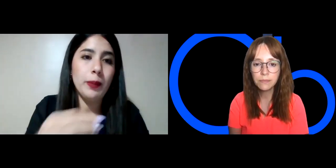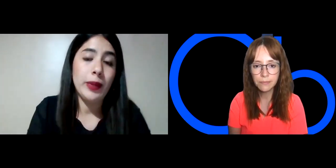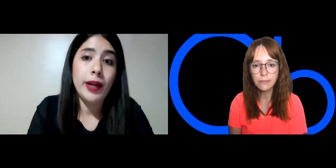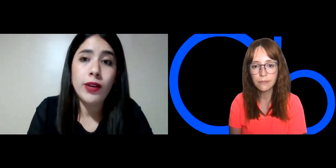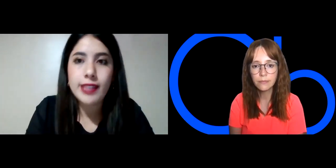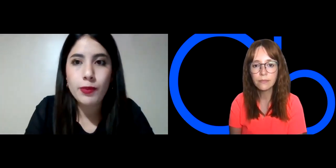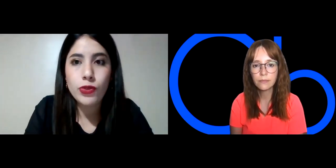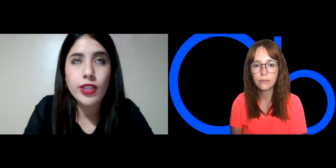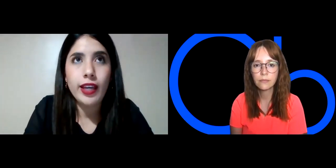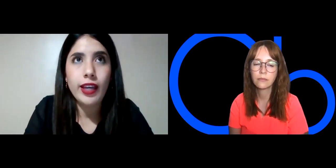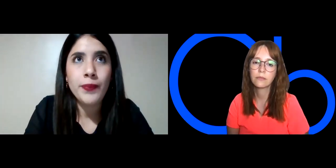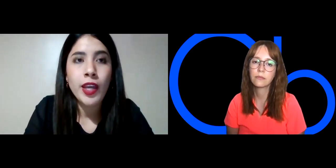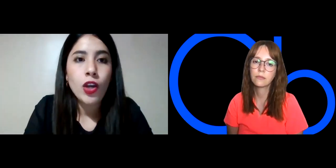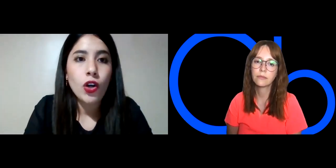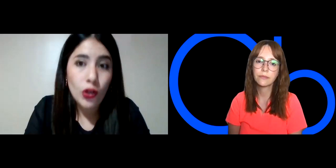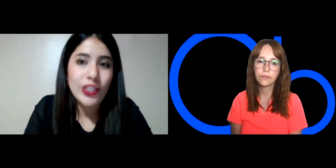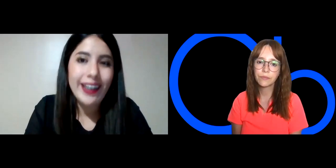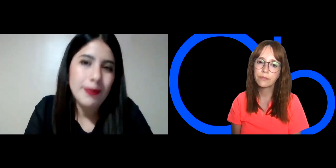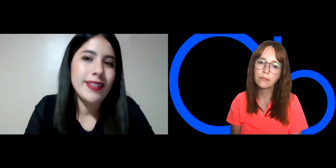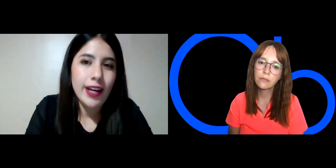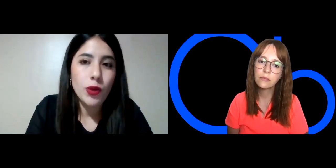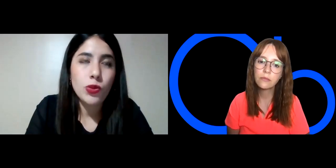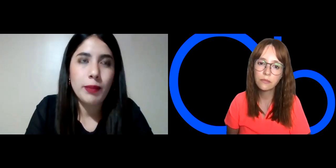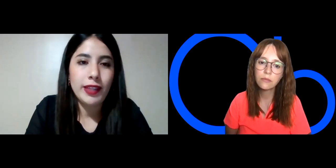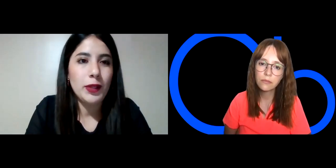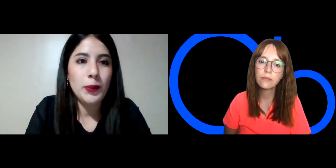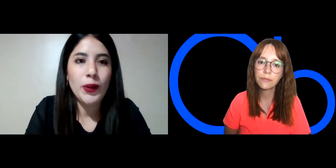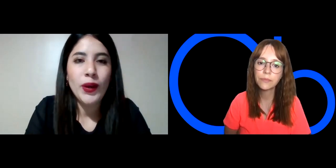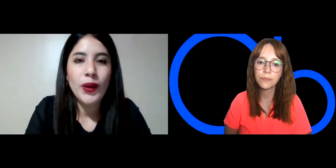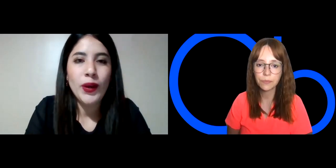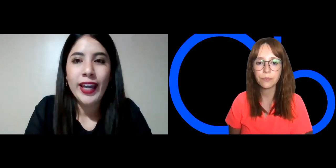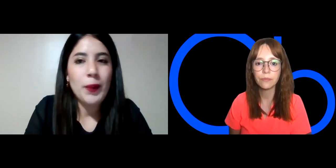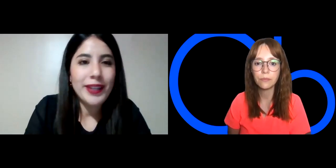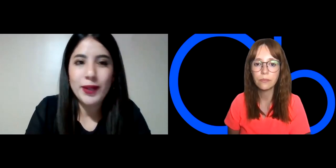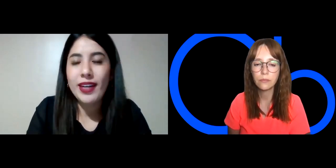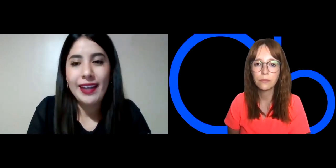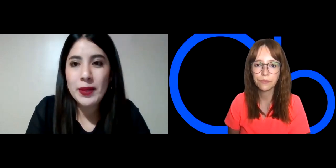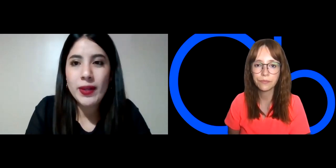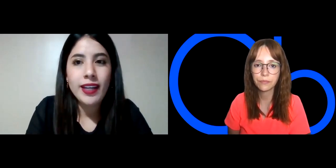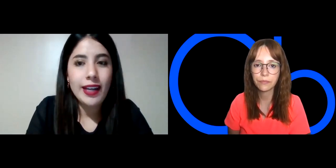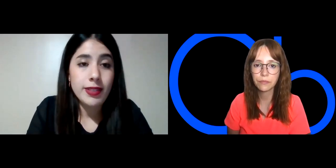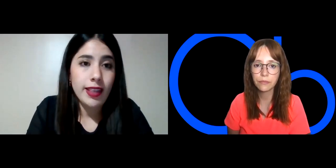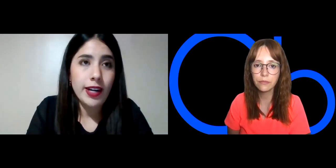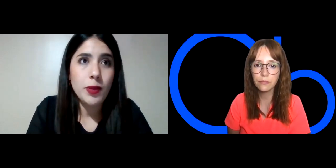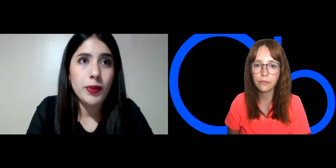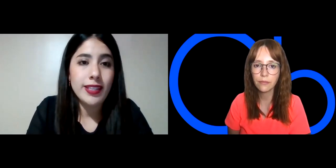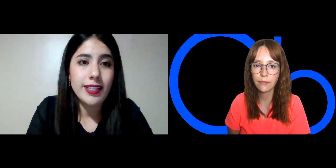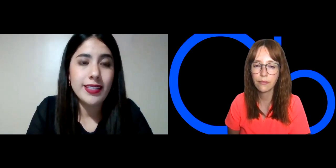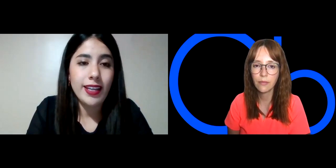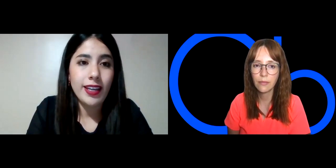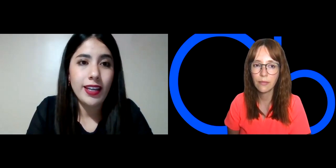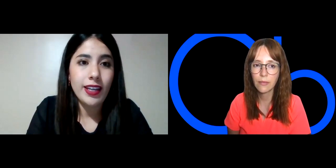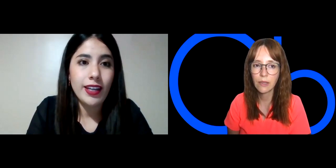porque primero necesitamos conocer el abecedario justamente, como en cualquier otra lengua, el abecedario pues